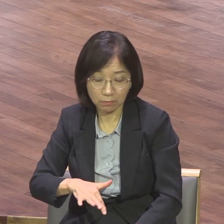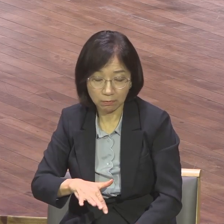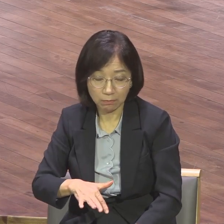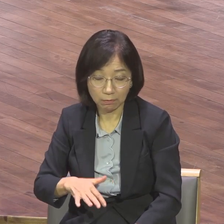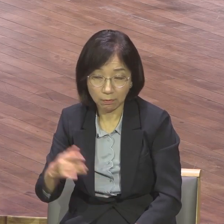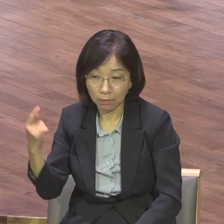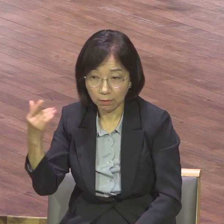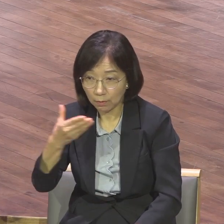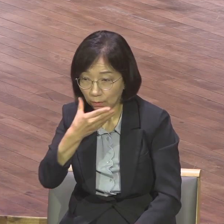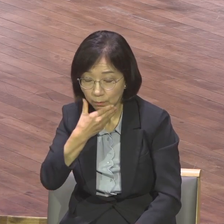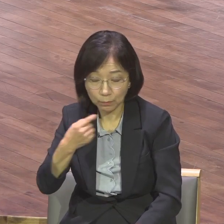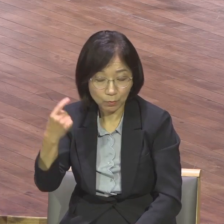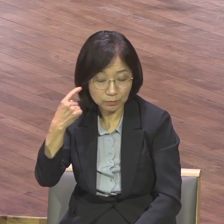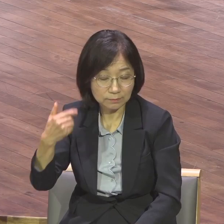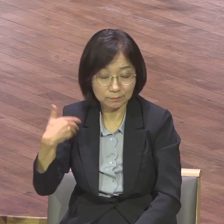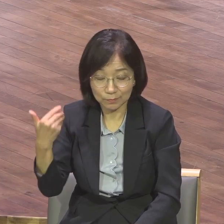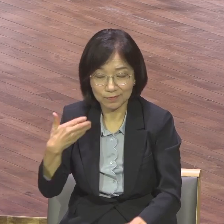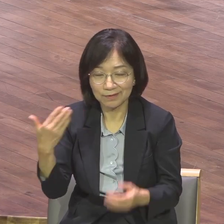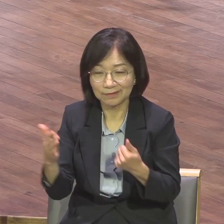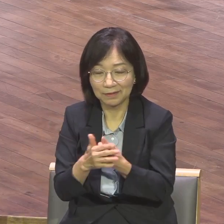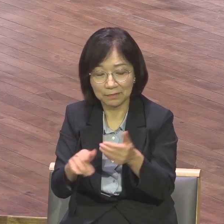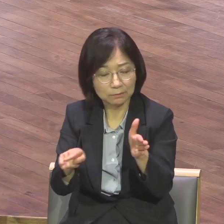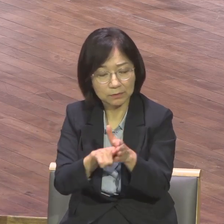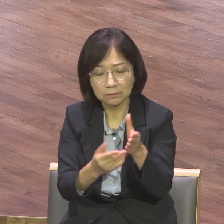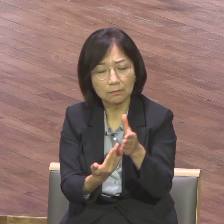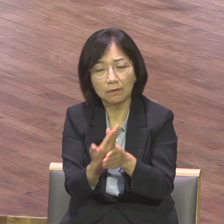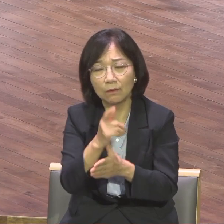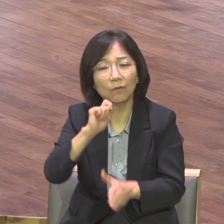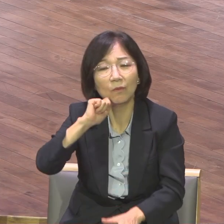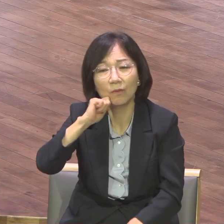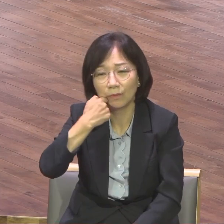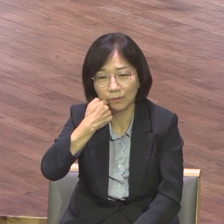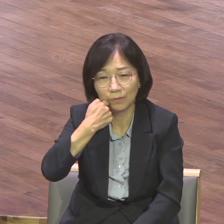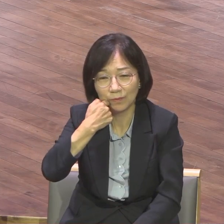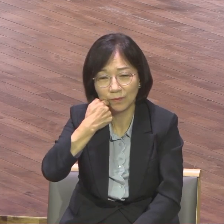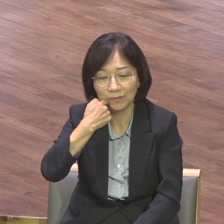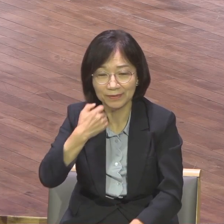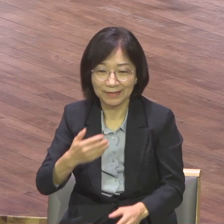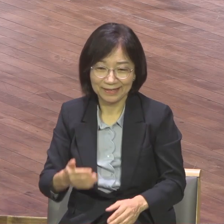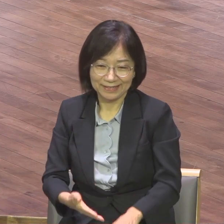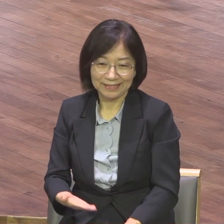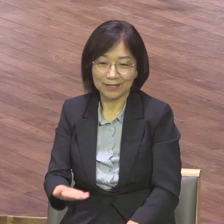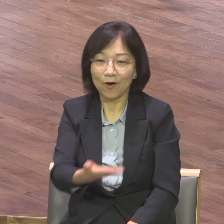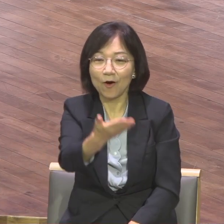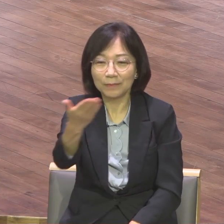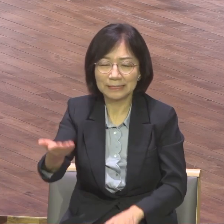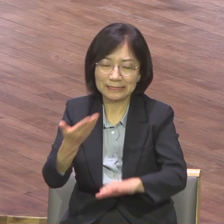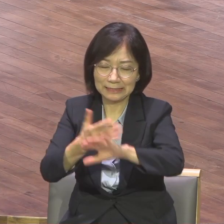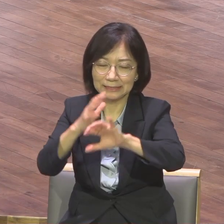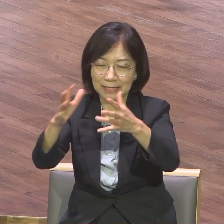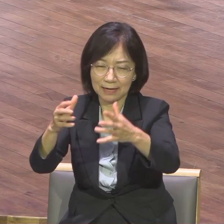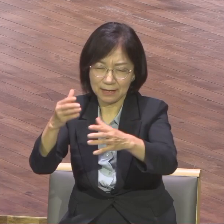생깁니까? 그러니까 이방의 빛이 되라. 너희들은 이방의 빛이다.